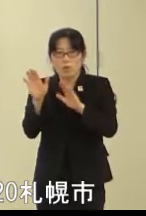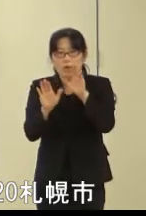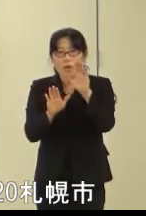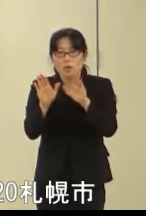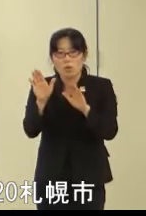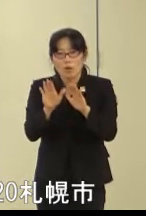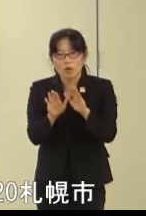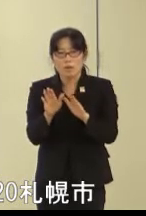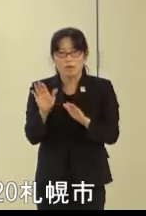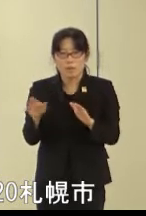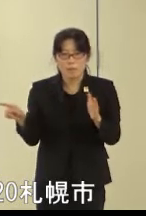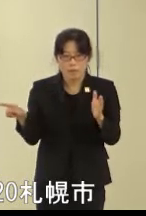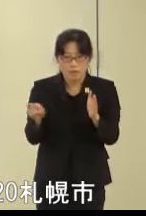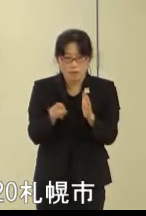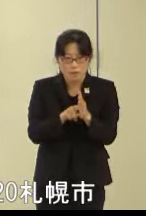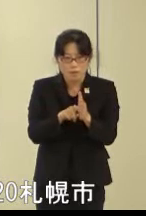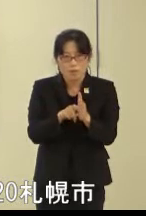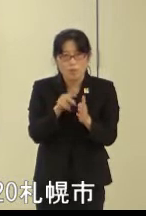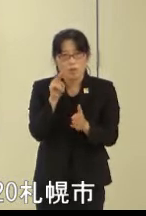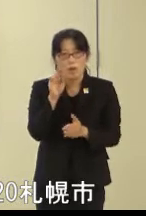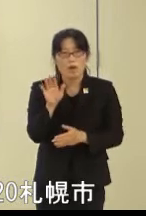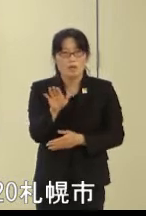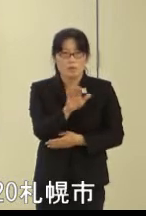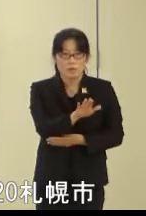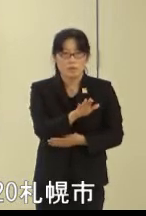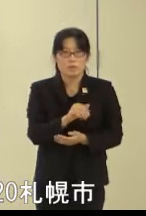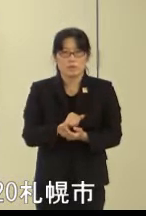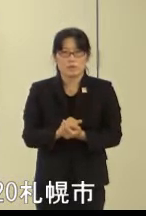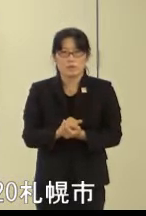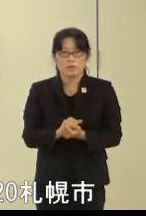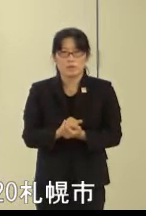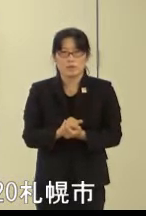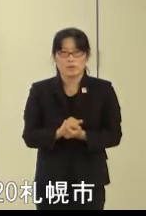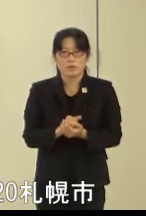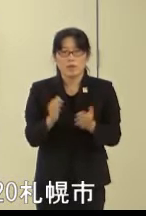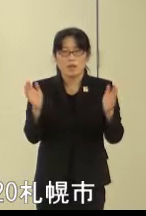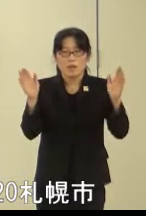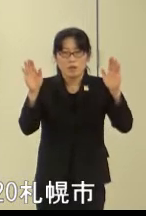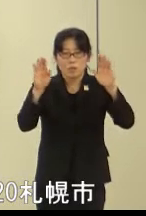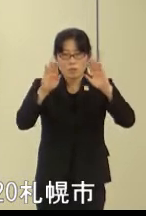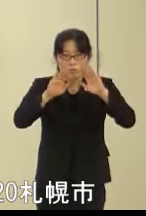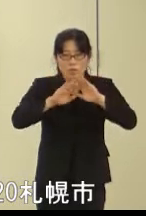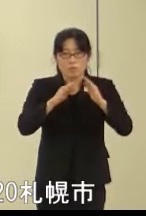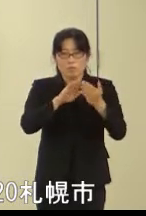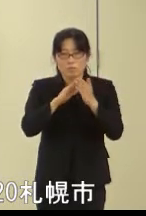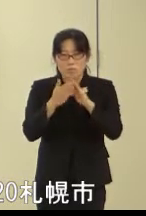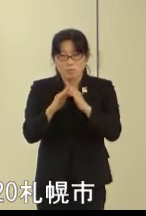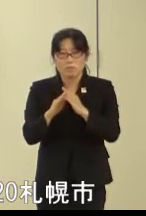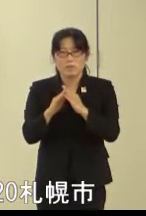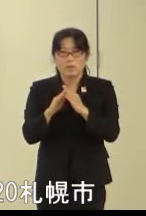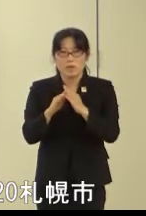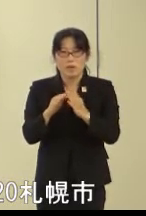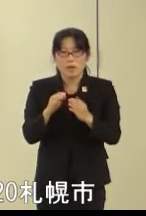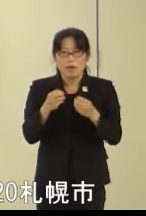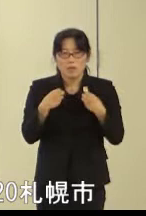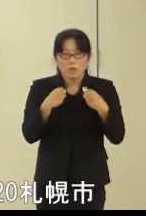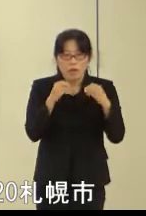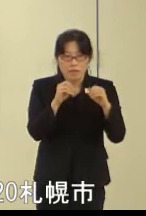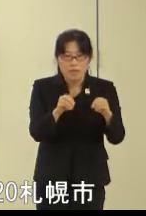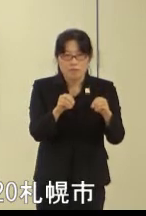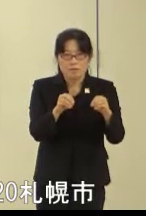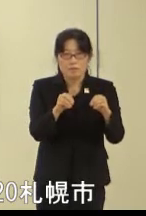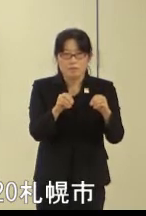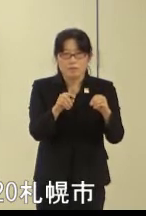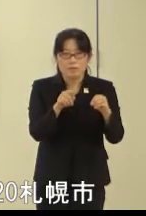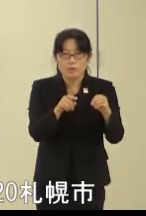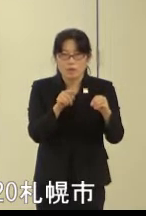も出てきておりますまあそういう意味ではまずはこの繁華街っていうのですね感染はいわゆるそこからの